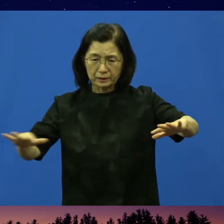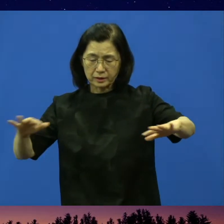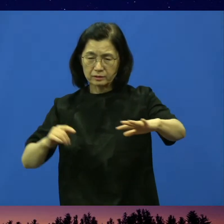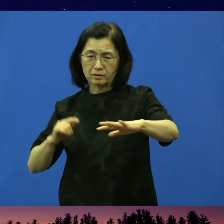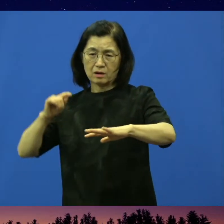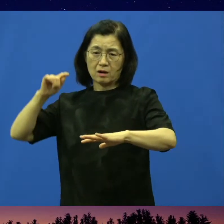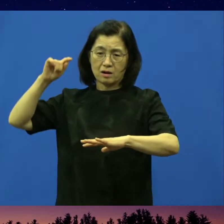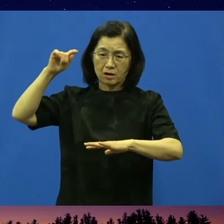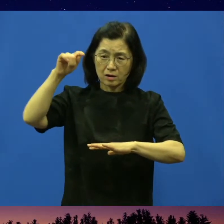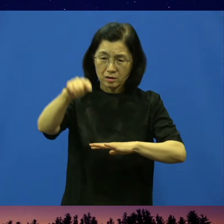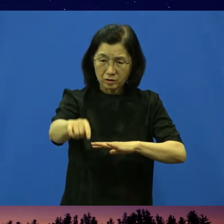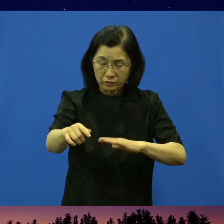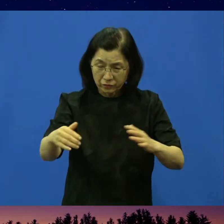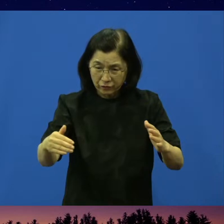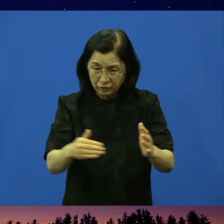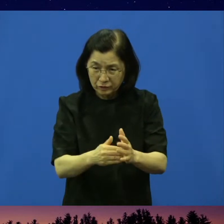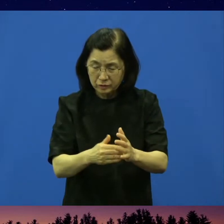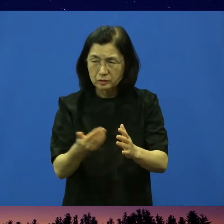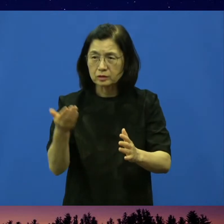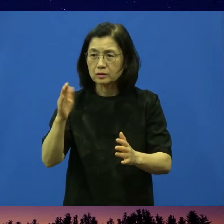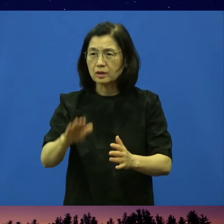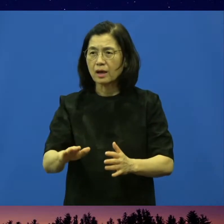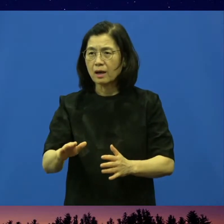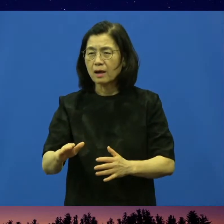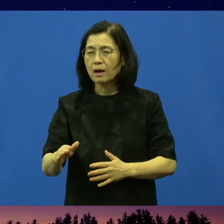몸은 광야에 있지만 마음은 아직 애굽에 있는 거예요.